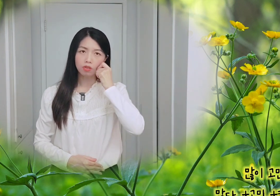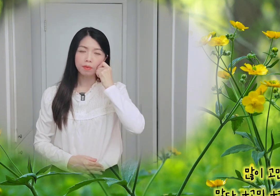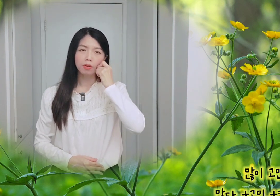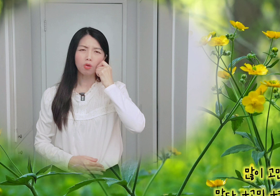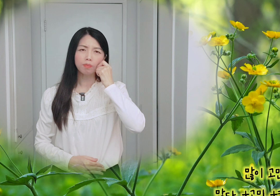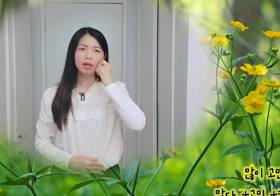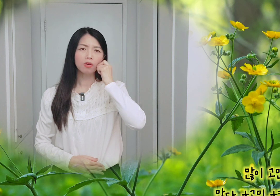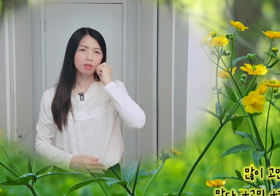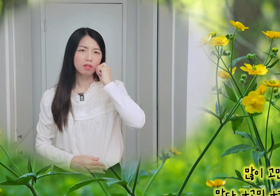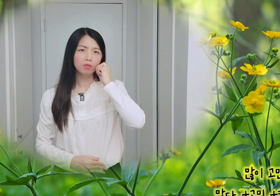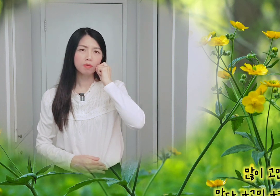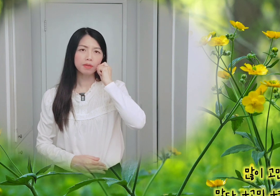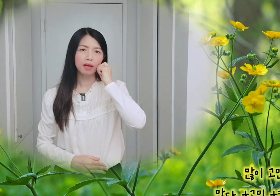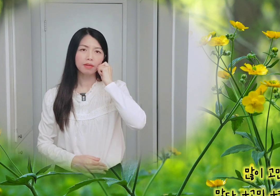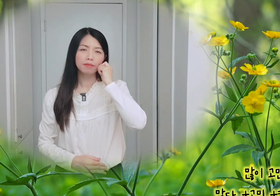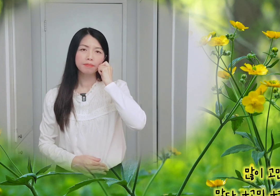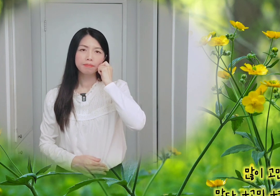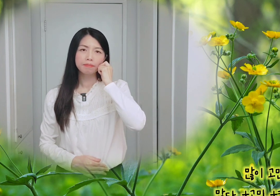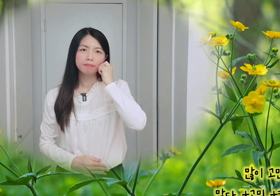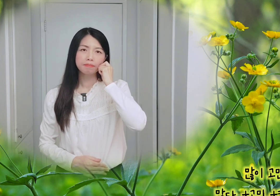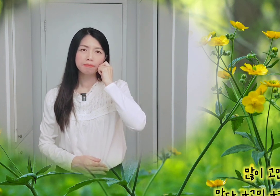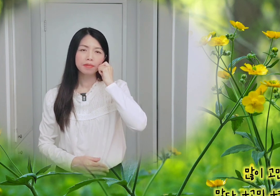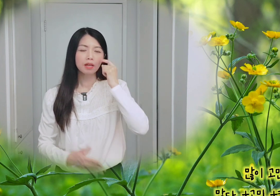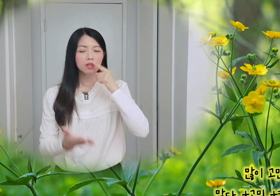살짝 돌려주시면 어렵다 이런 뜻의 수어입니다.